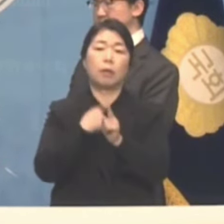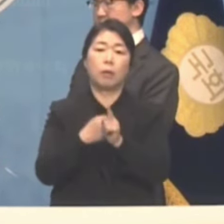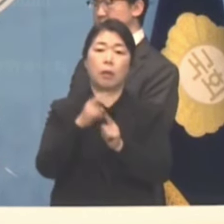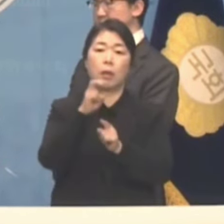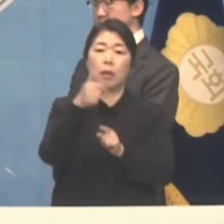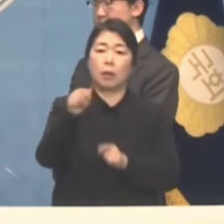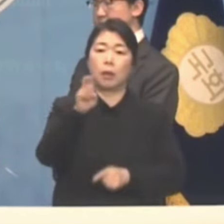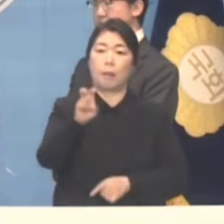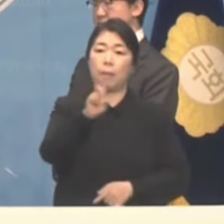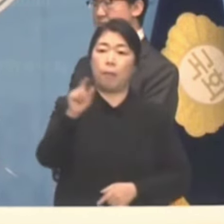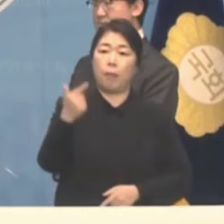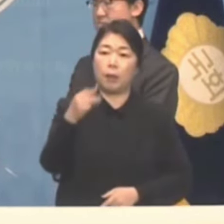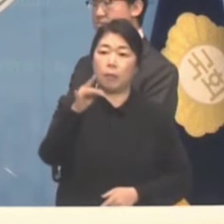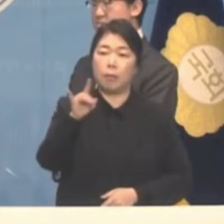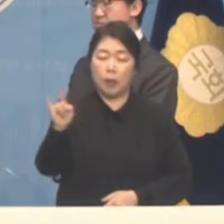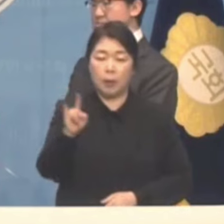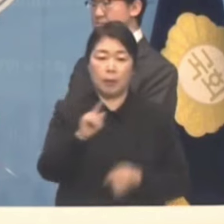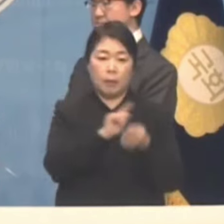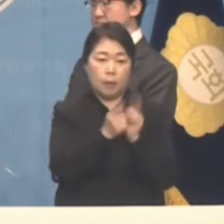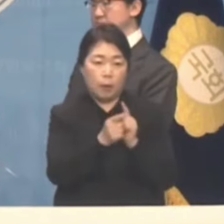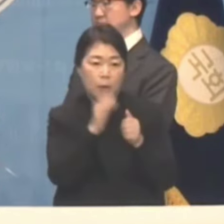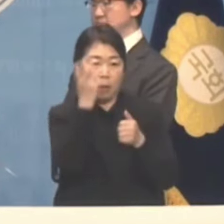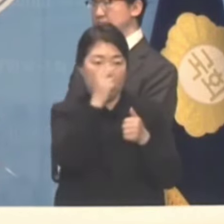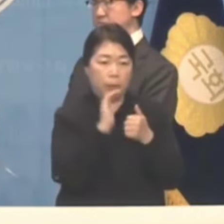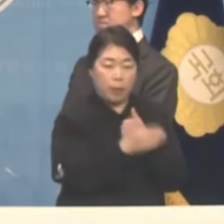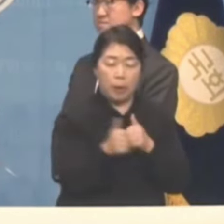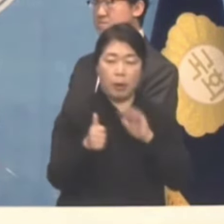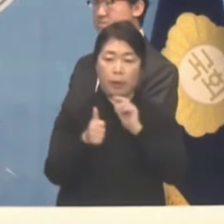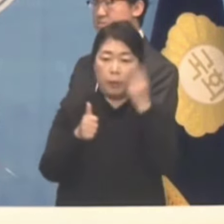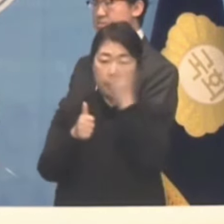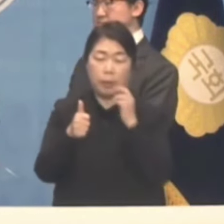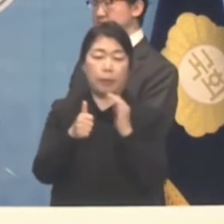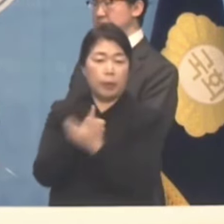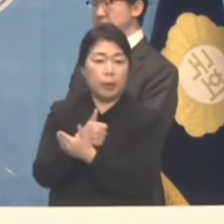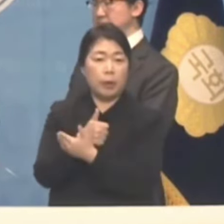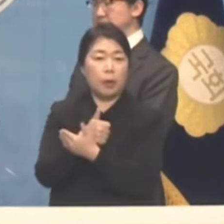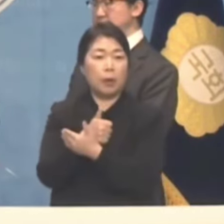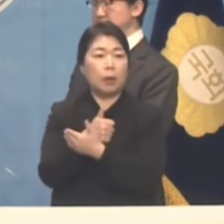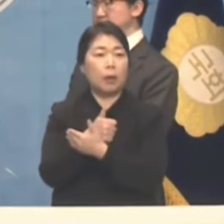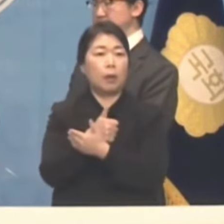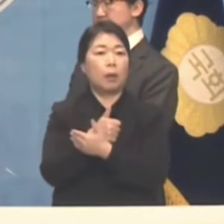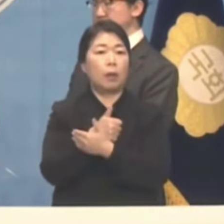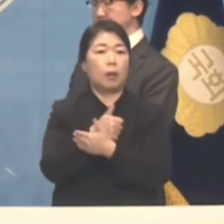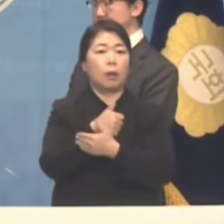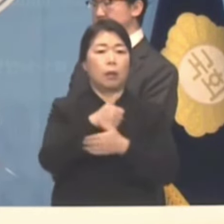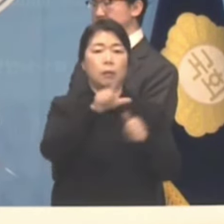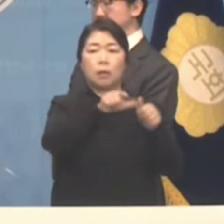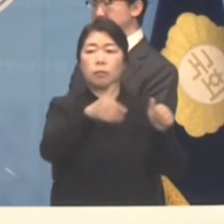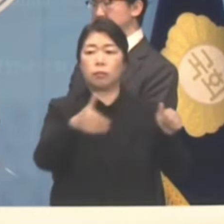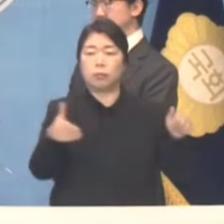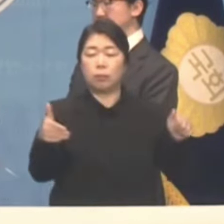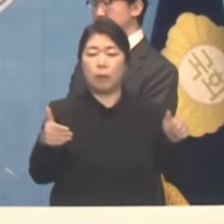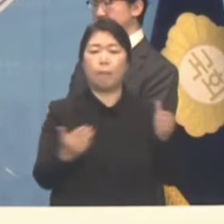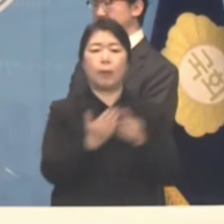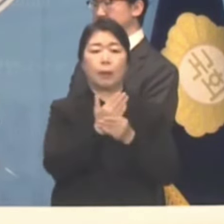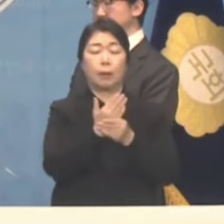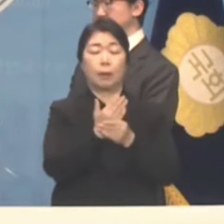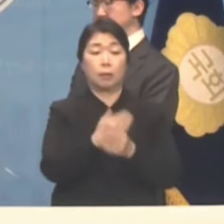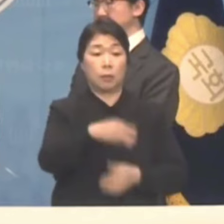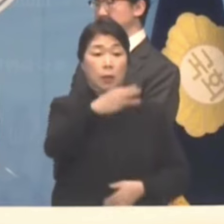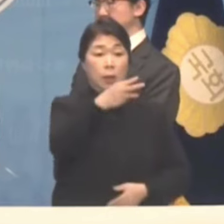김만배 서로를 비호해 가며 만들어낸 사건입니다 통진당